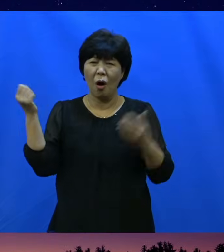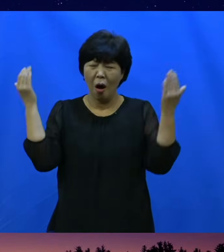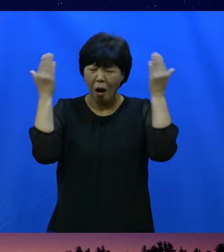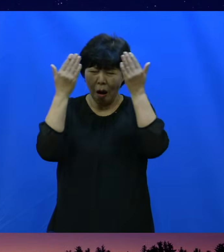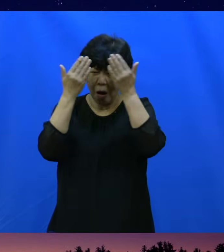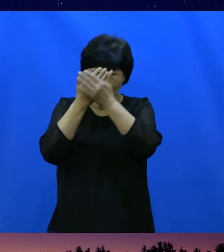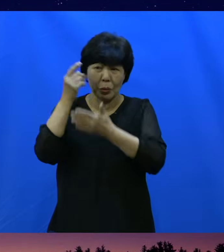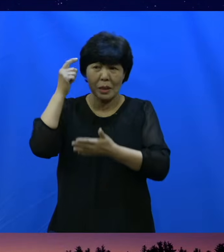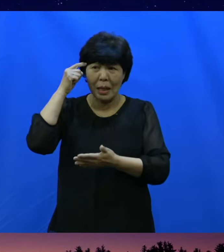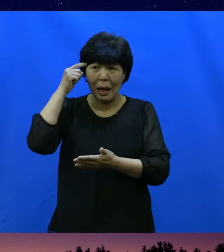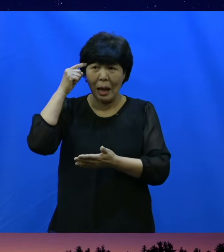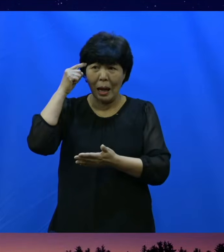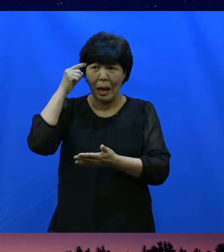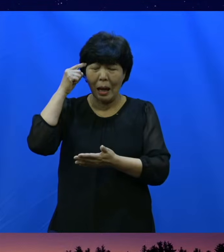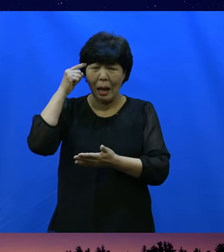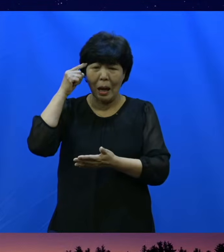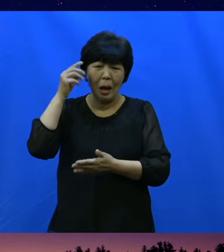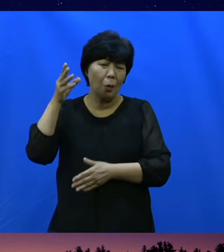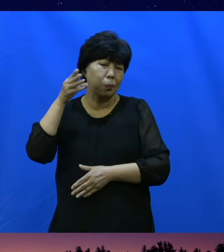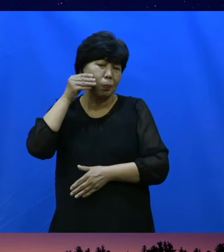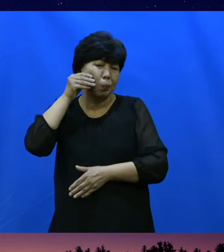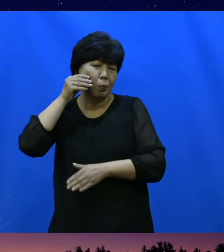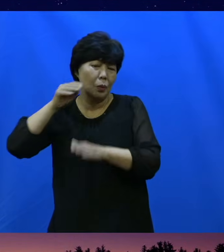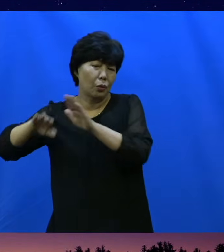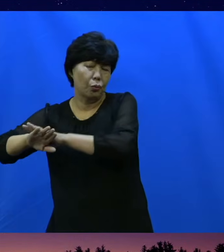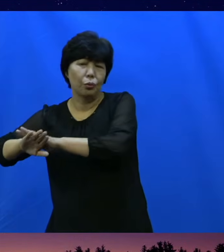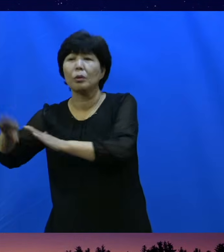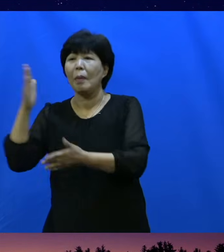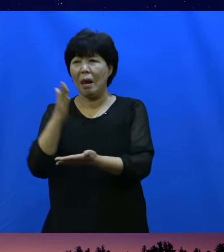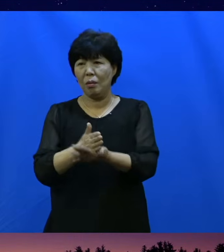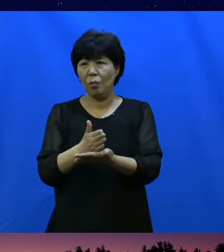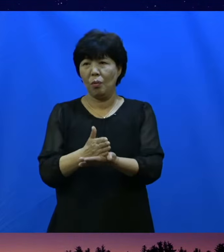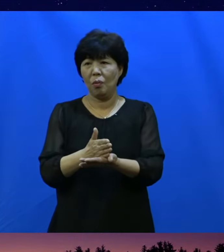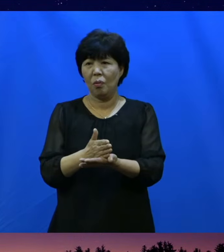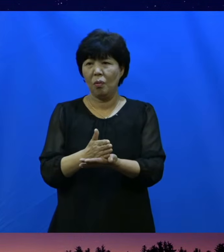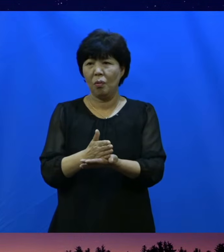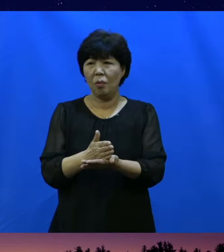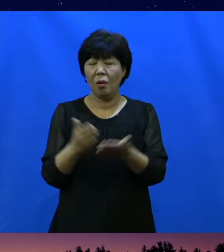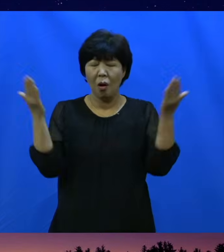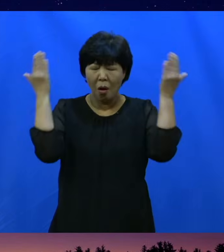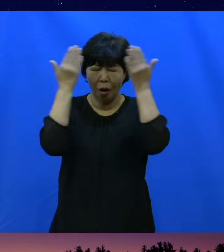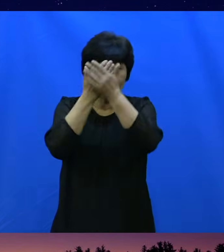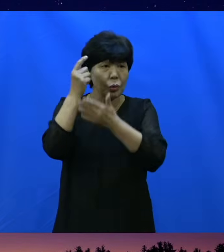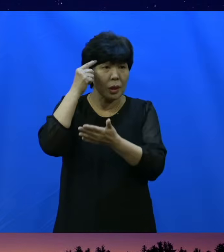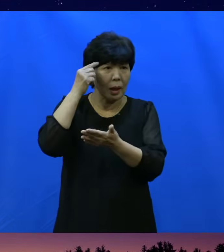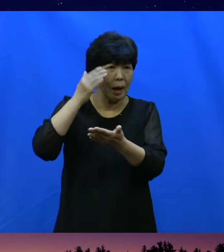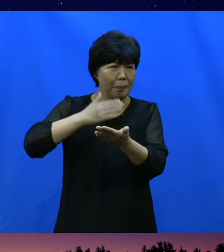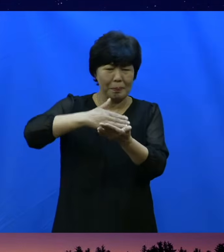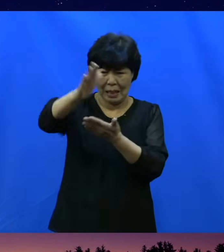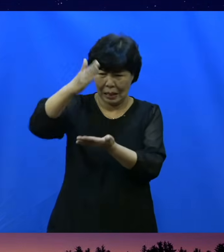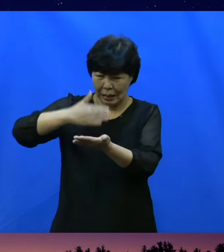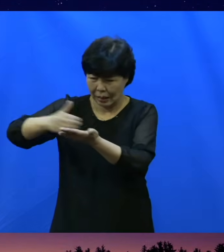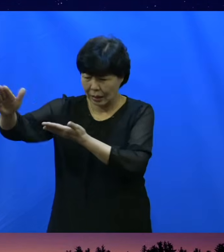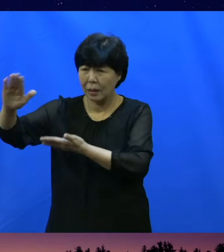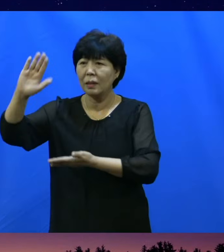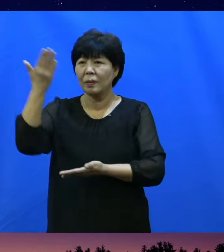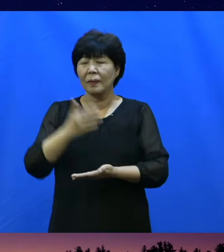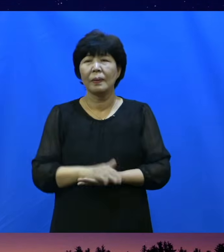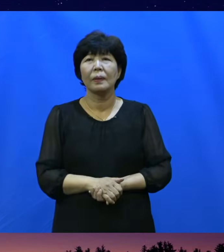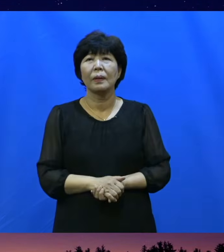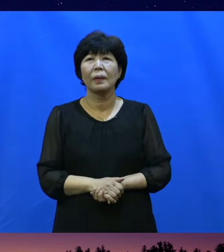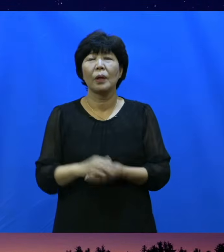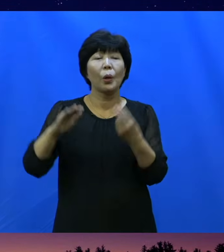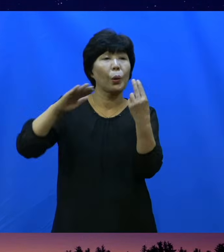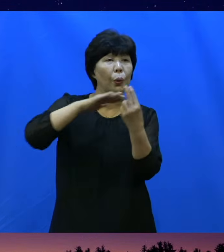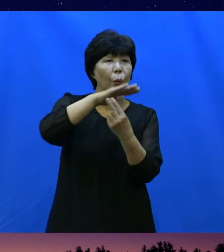생각을 그대로 방치해두지 않는 것, 그래서 말씀이 생각을 추정하게 하는 이 단계로 나아가는. 그래서